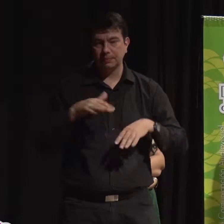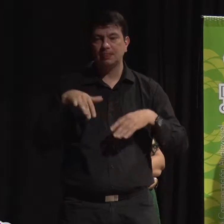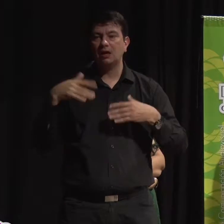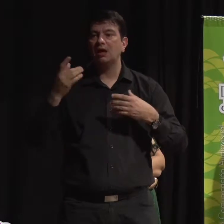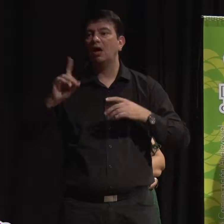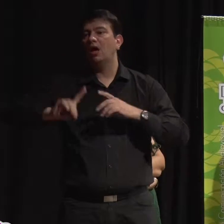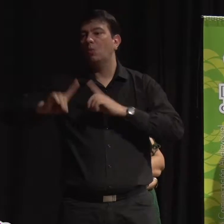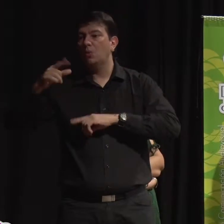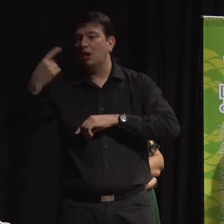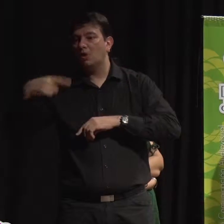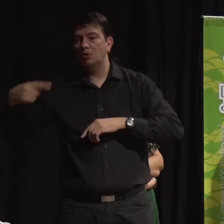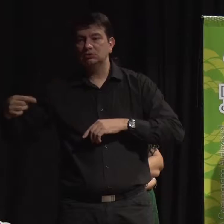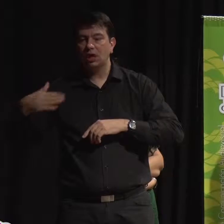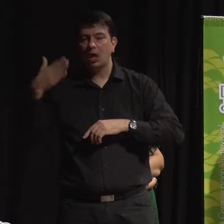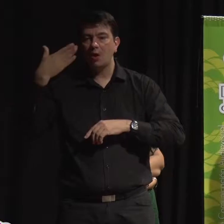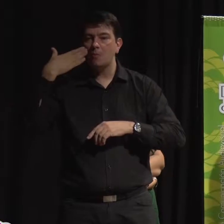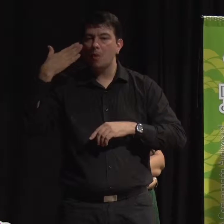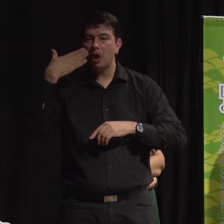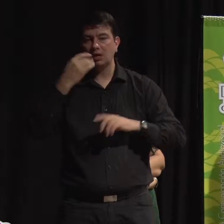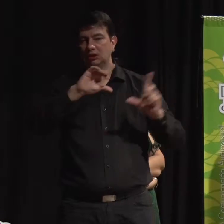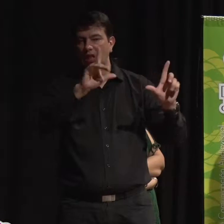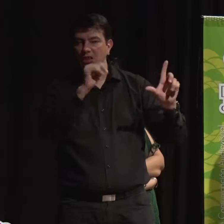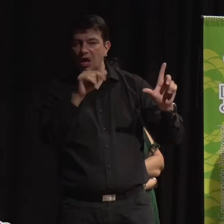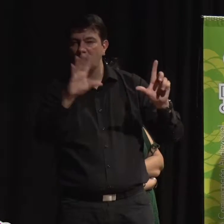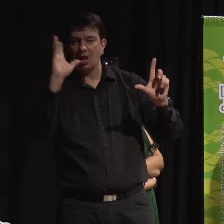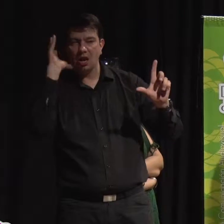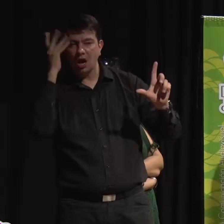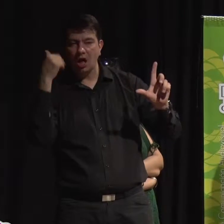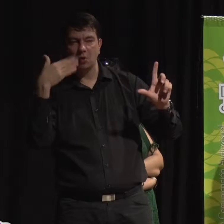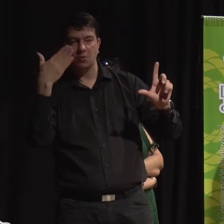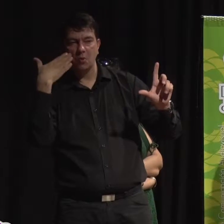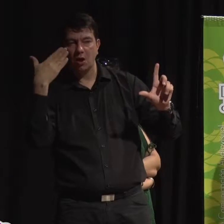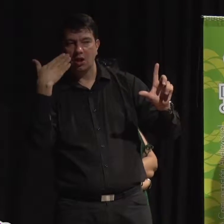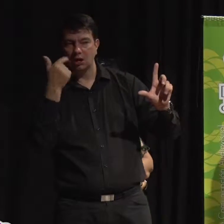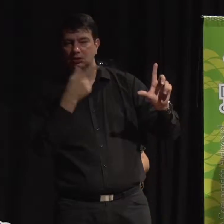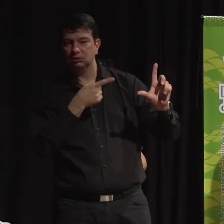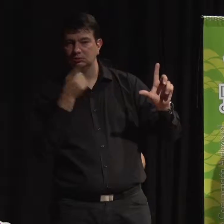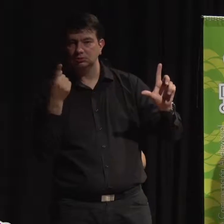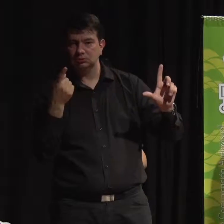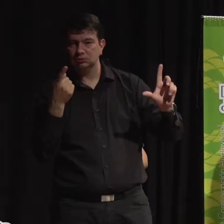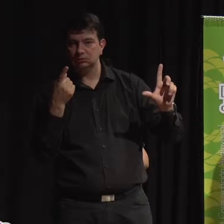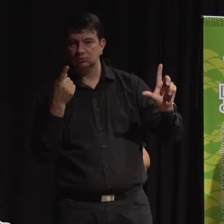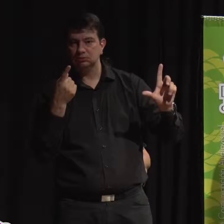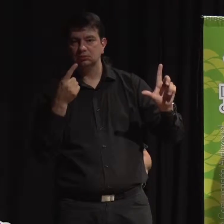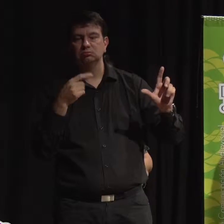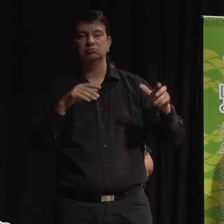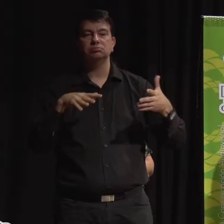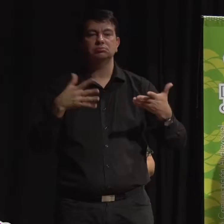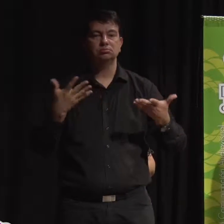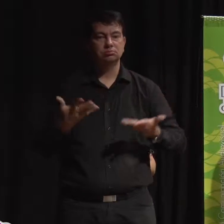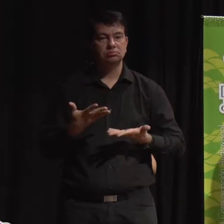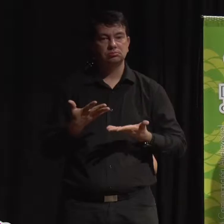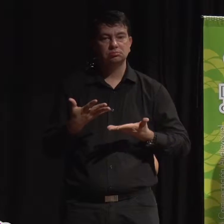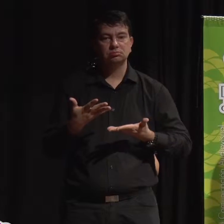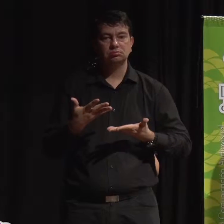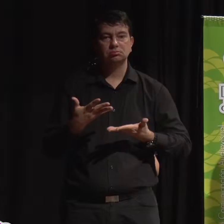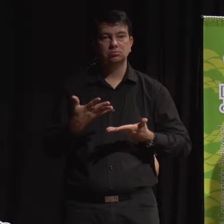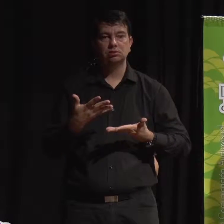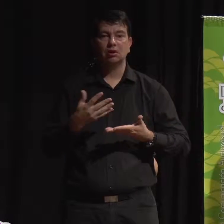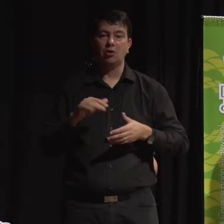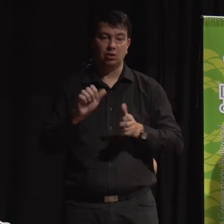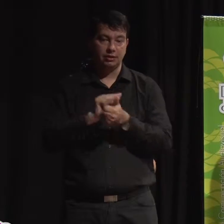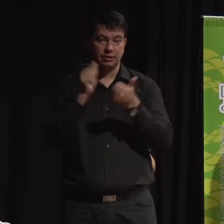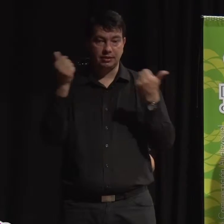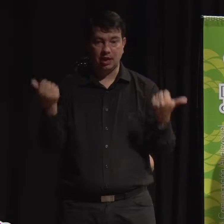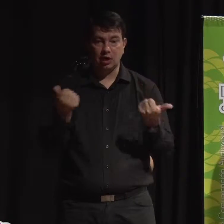molestan con respecto a los medios de comunicación como la televisión las radios y los